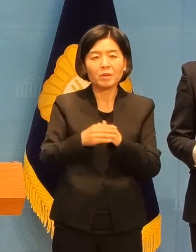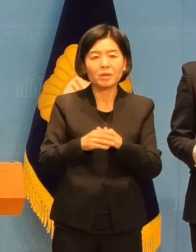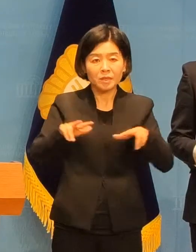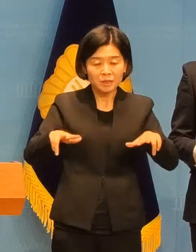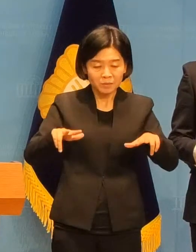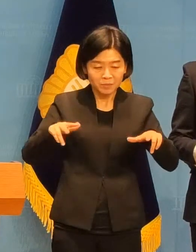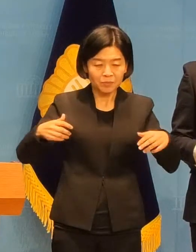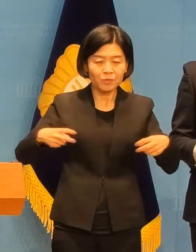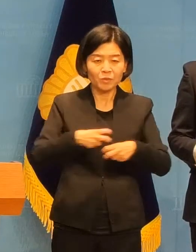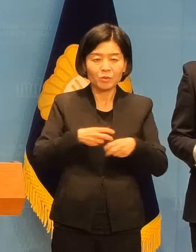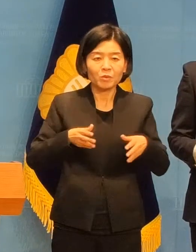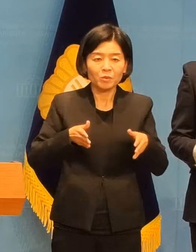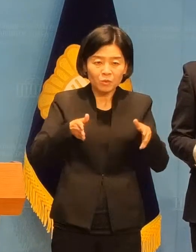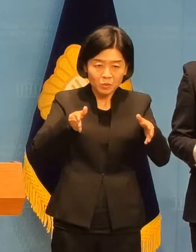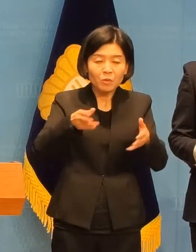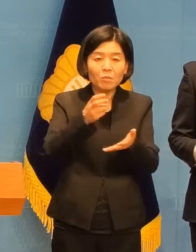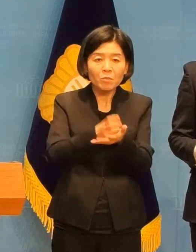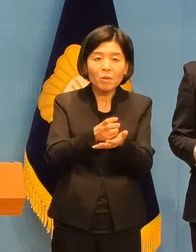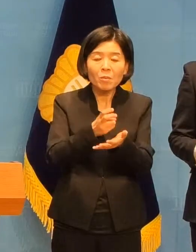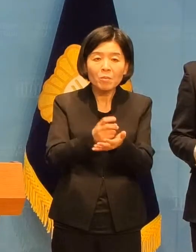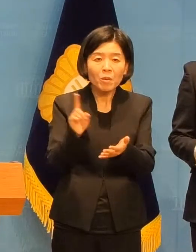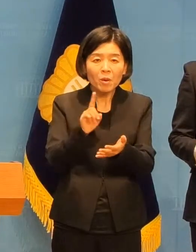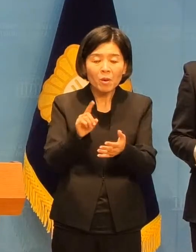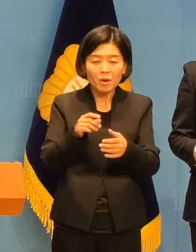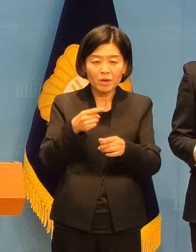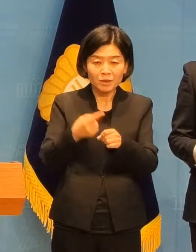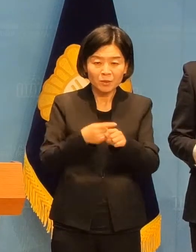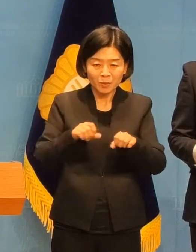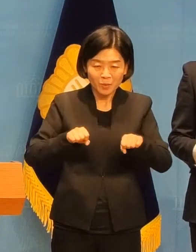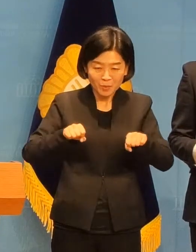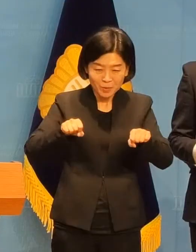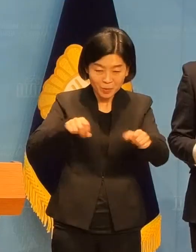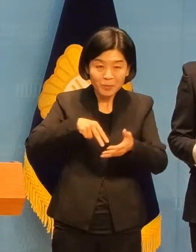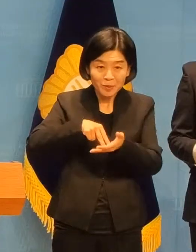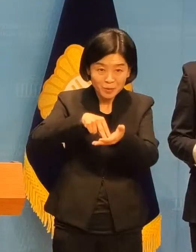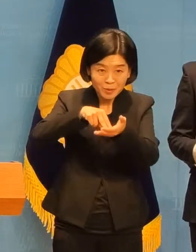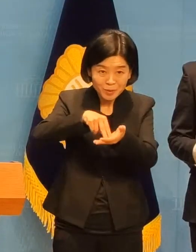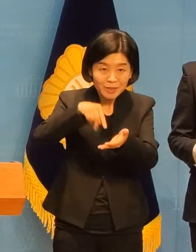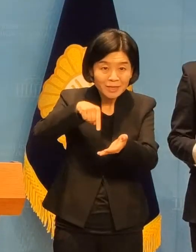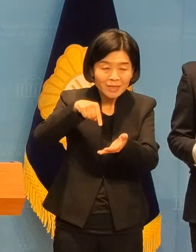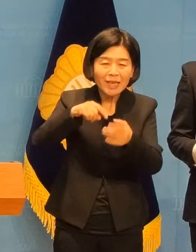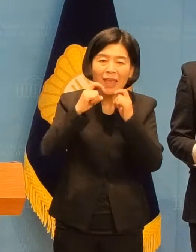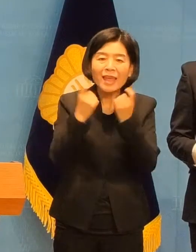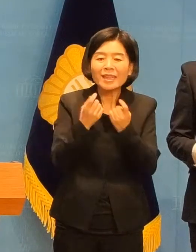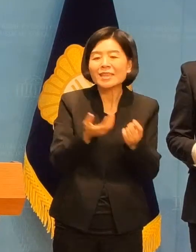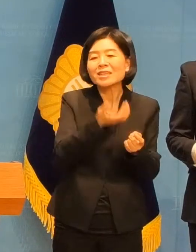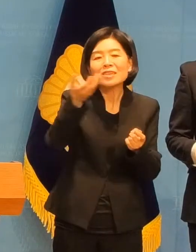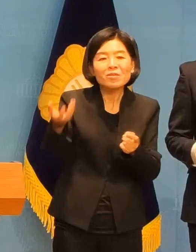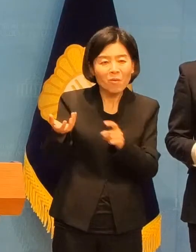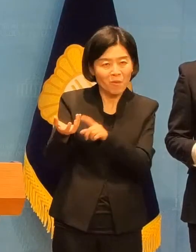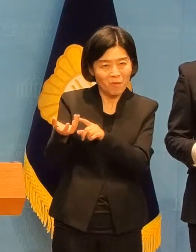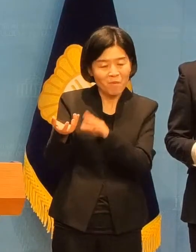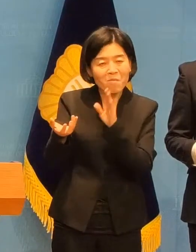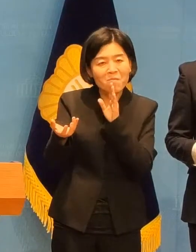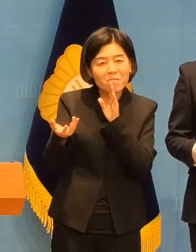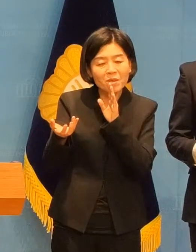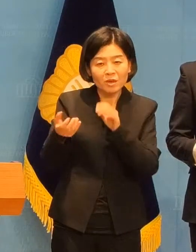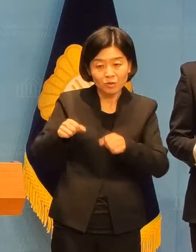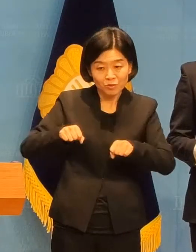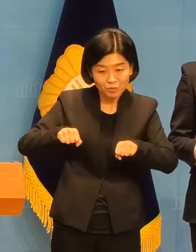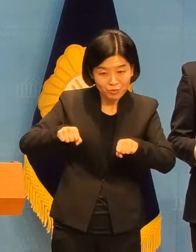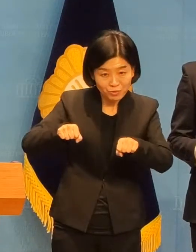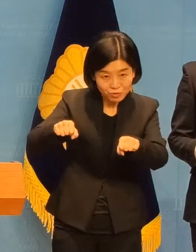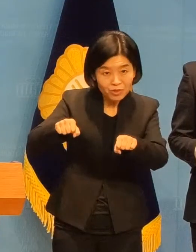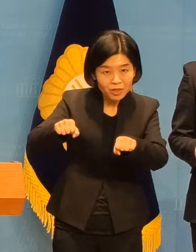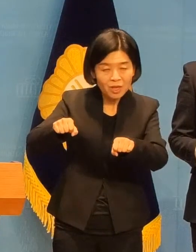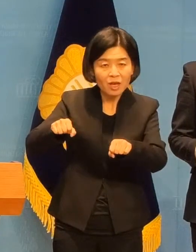도로교통법은 전동 킥보드를 개인형 이동 장치로 분류하고 운전자는 반드시